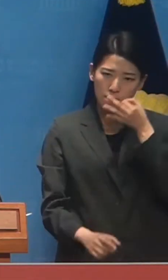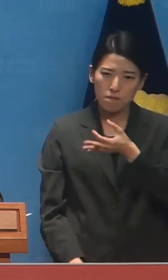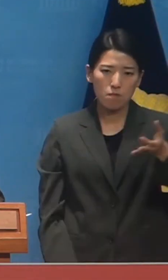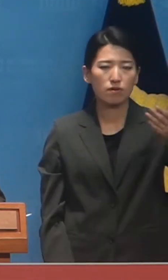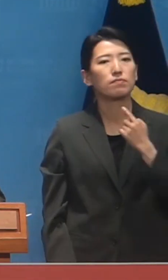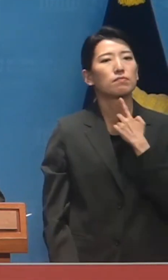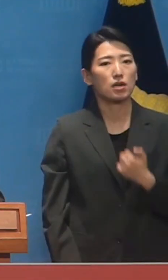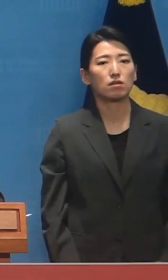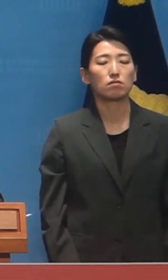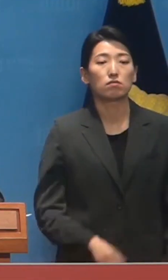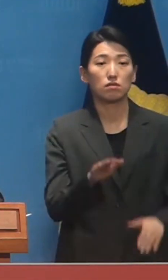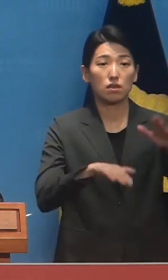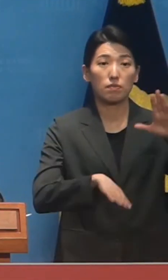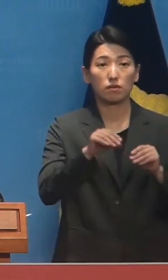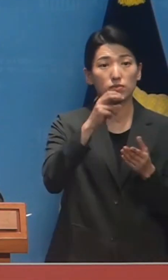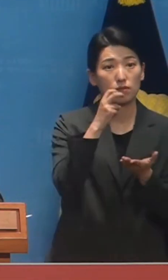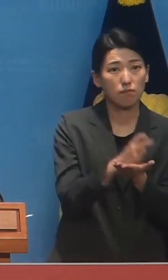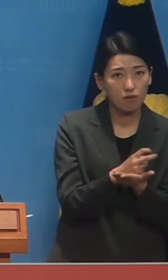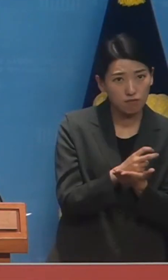차별금지법,